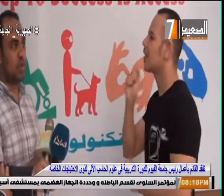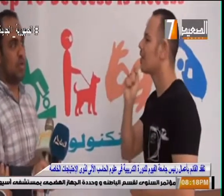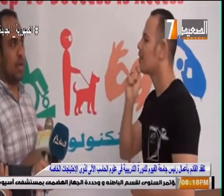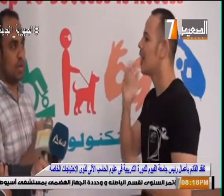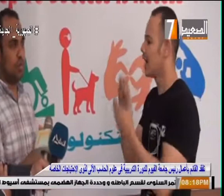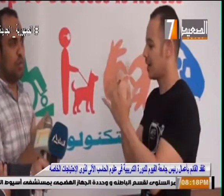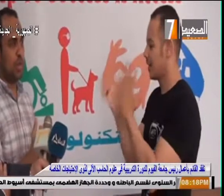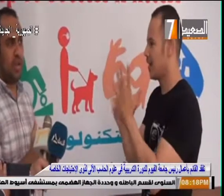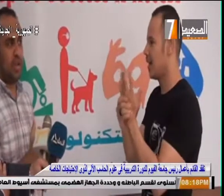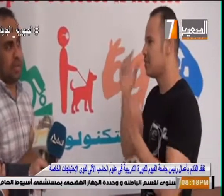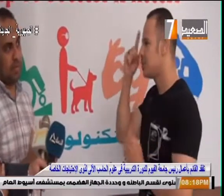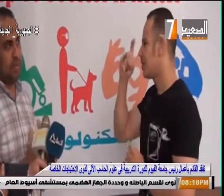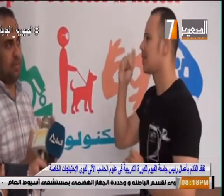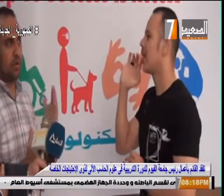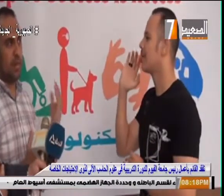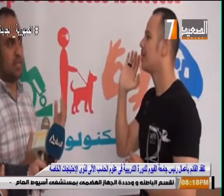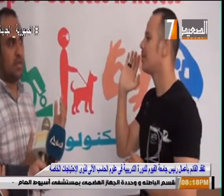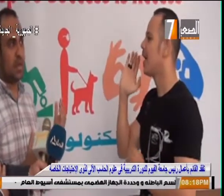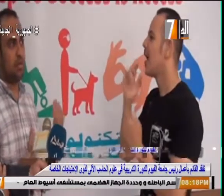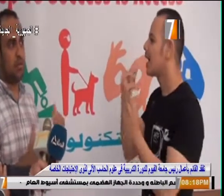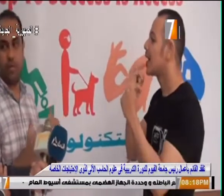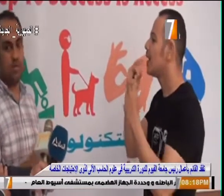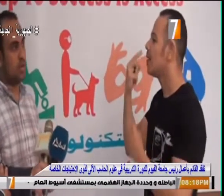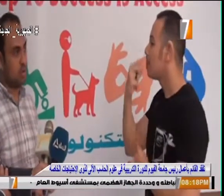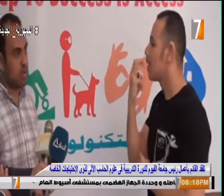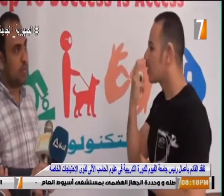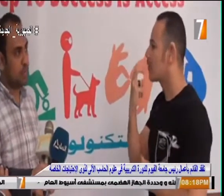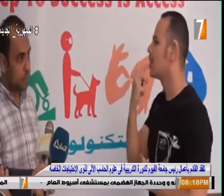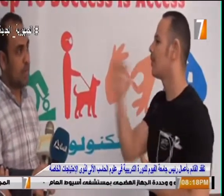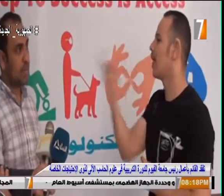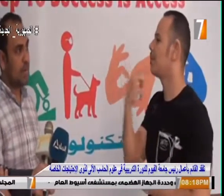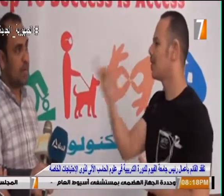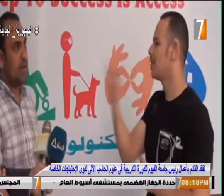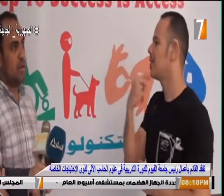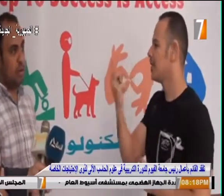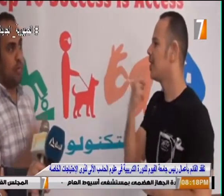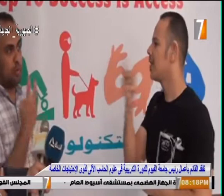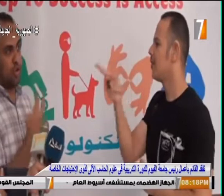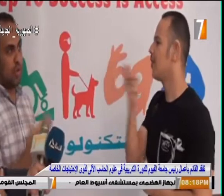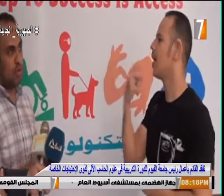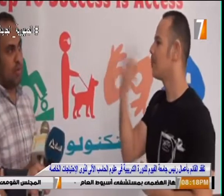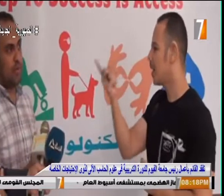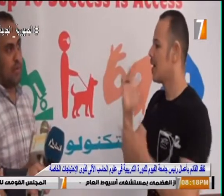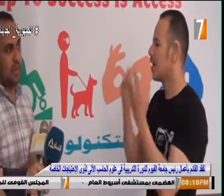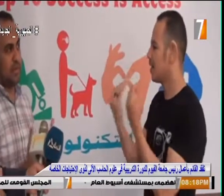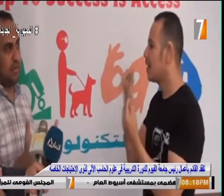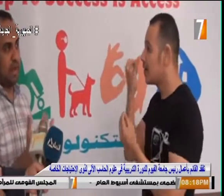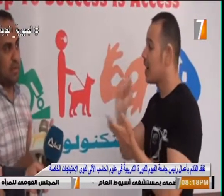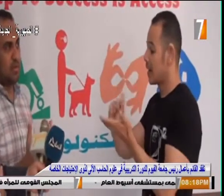التواصل مع الصم وكده تمام، لكن بره مع ناس بيتكلموا وفي صعوبات في التواصل. هو موضوع التخاطب لما يجي بعد كده يتكلم مع حد اصم